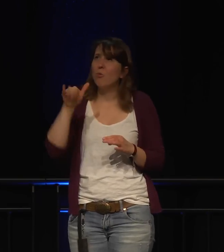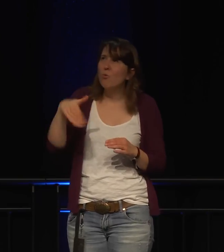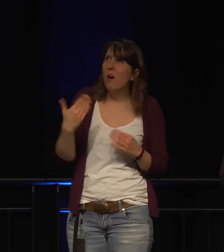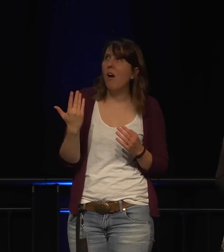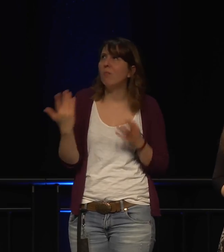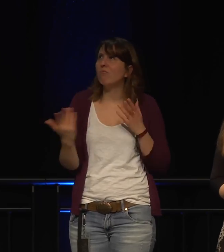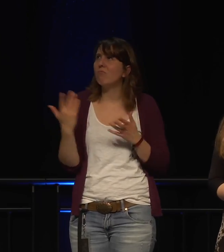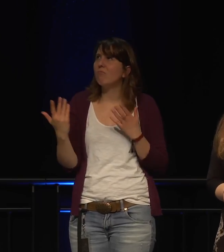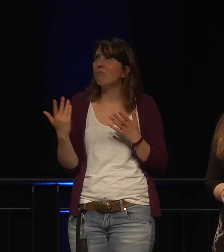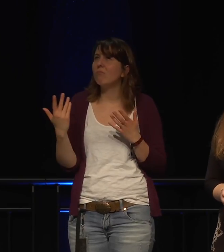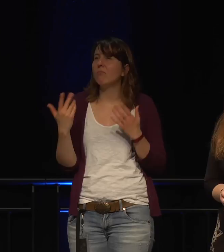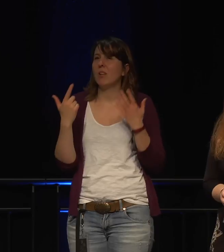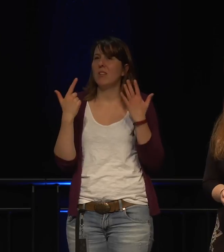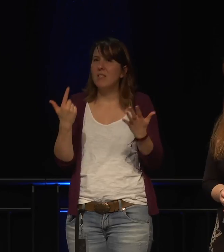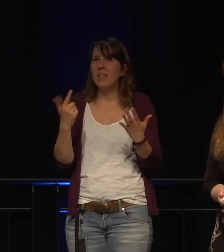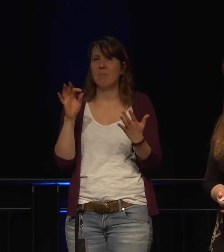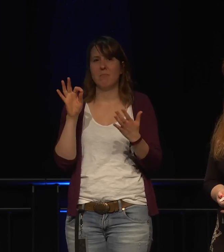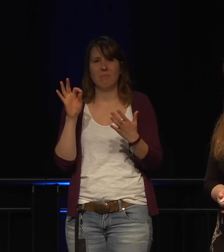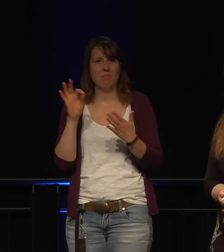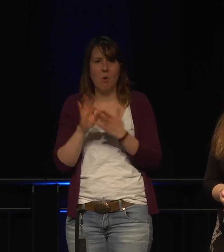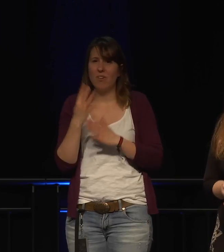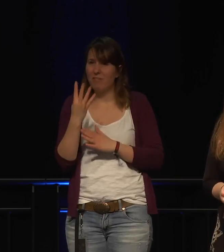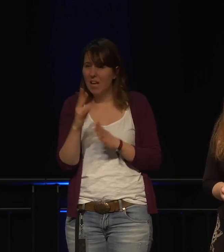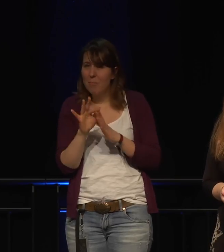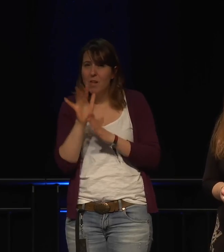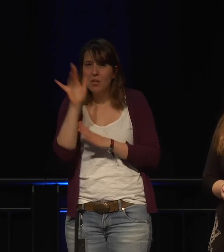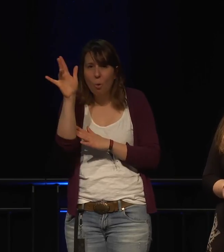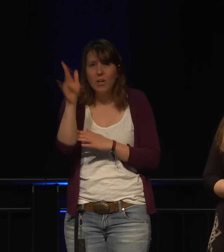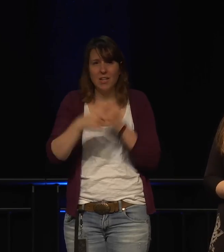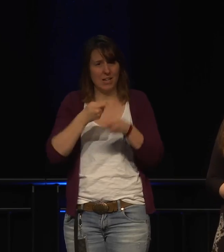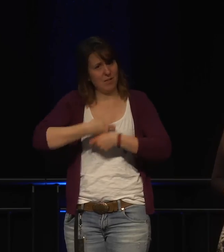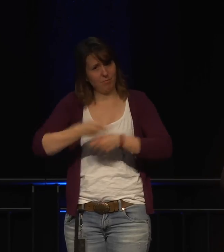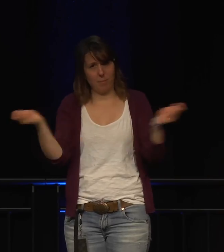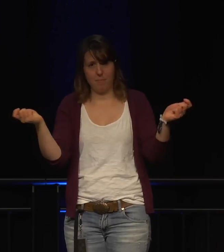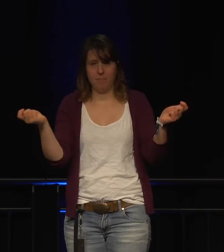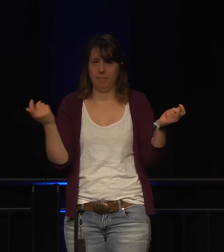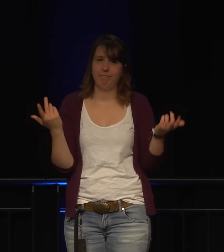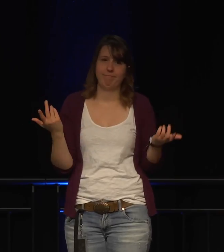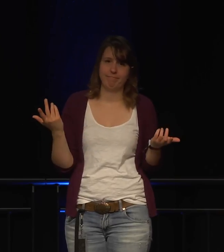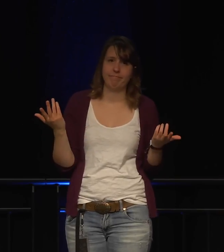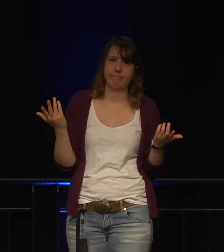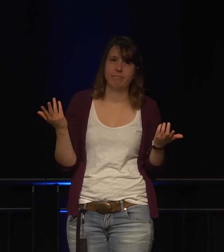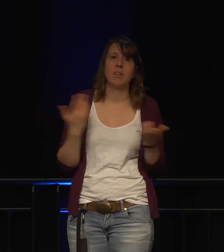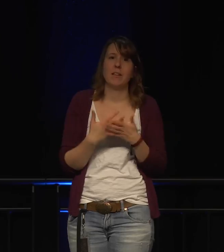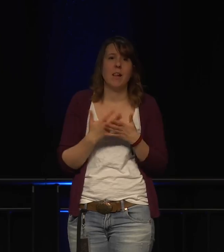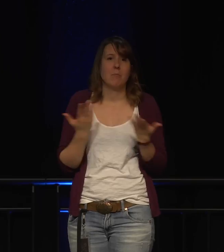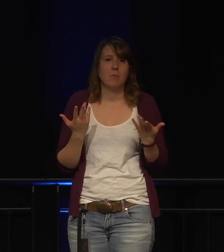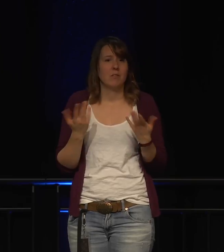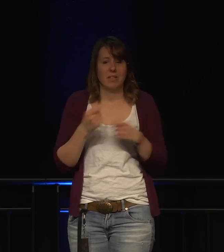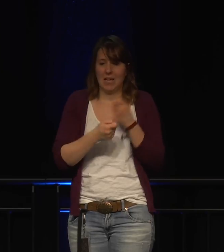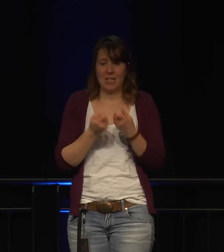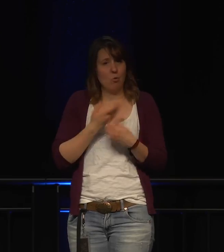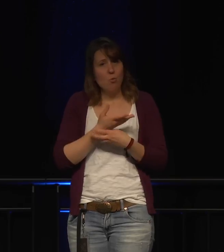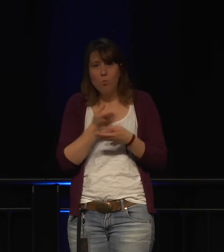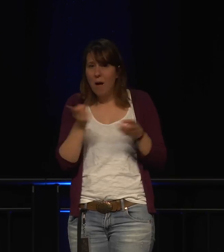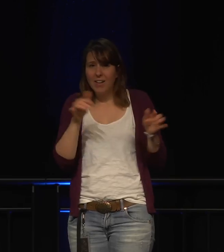hubo más de 7,4 millones de aparatos vendidos. Así que ha